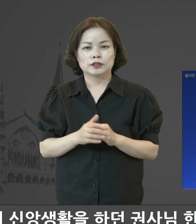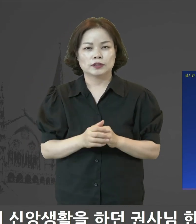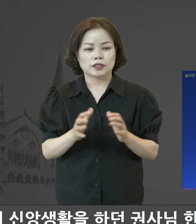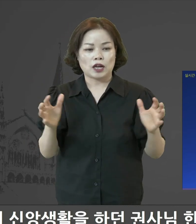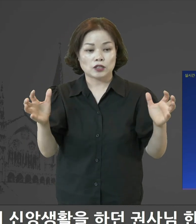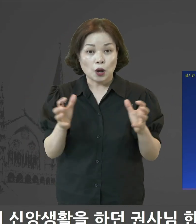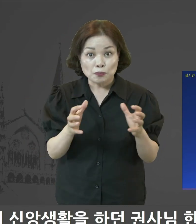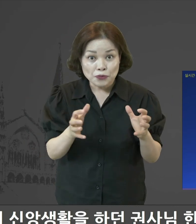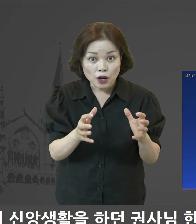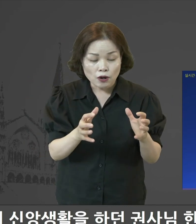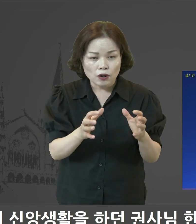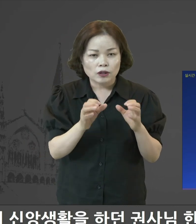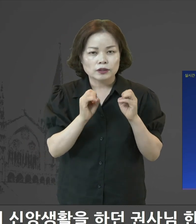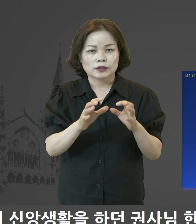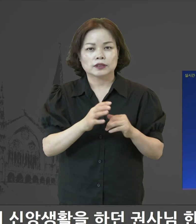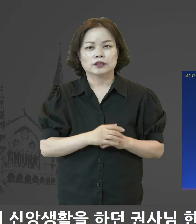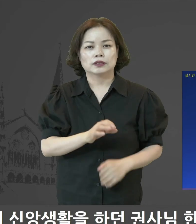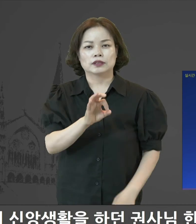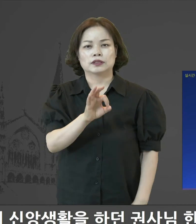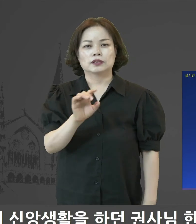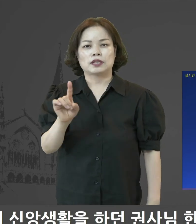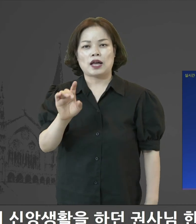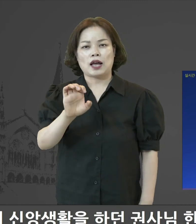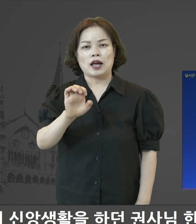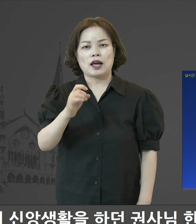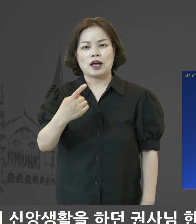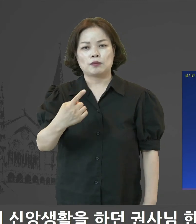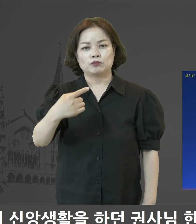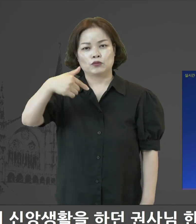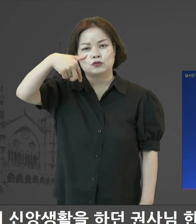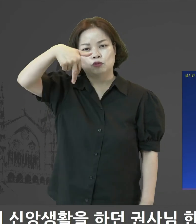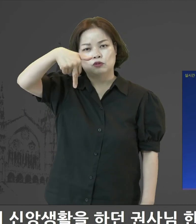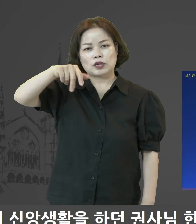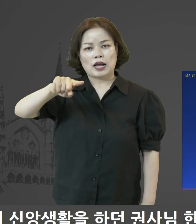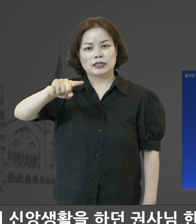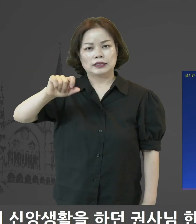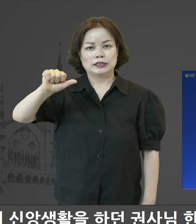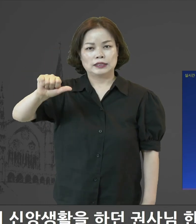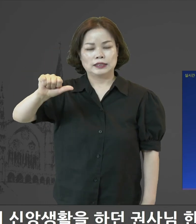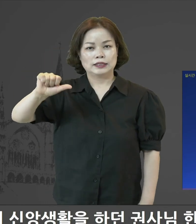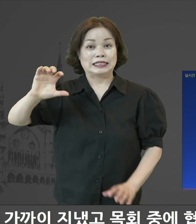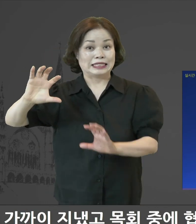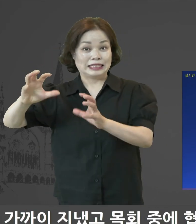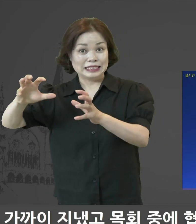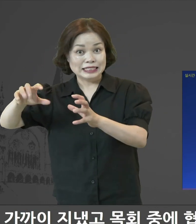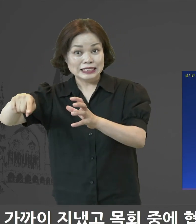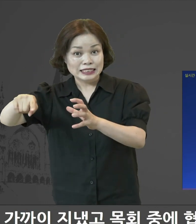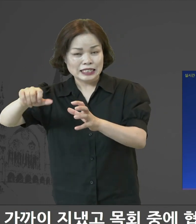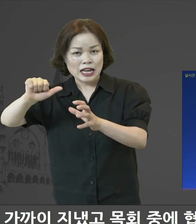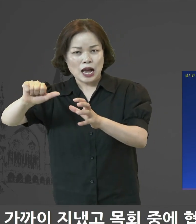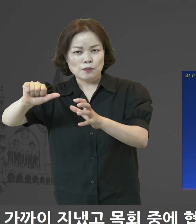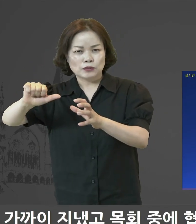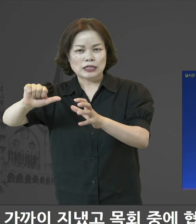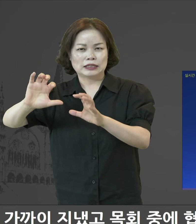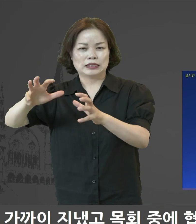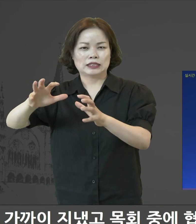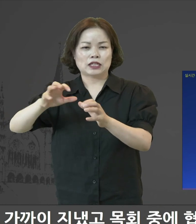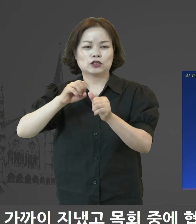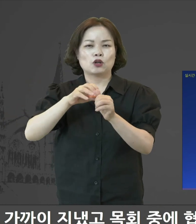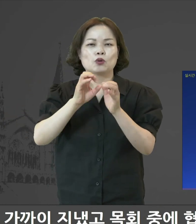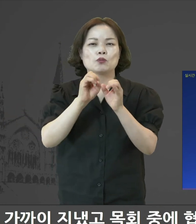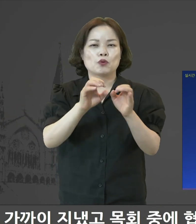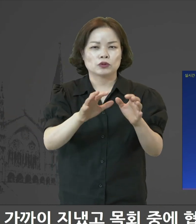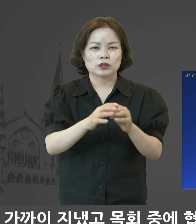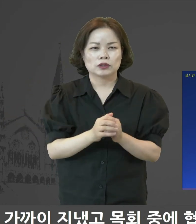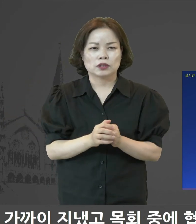선교로 아프가니스탄에 보낸 선교사님 가족이 있었습니다. 그렇지 않아도 이제 몇 주 전에